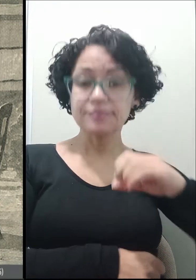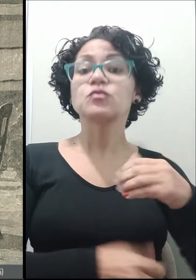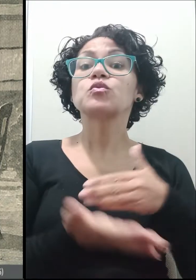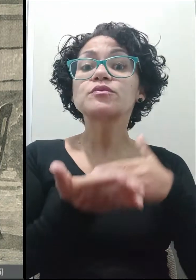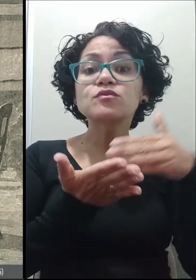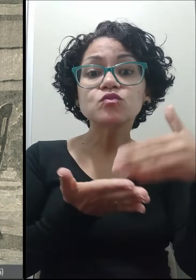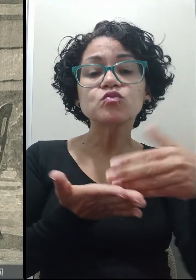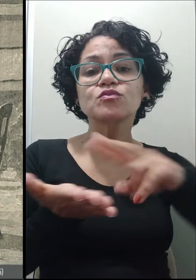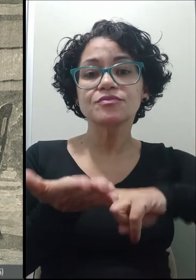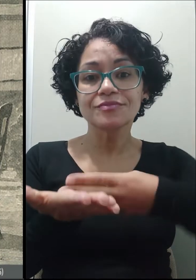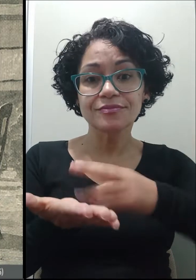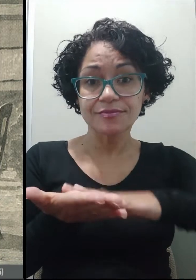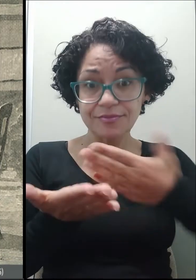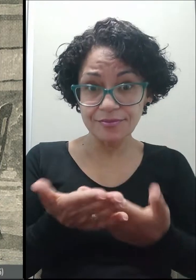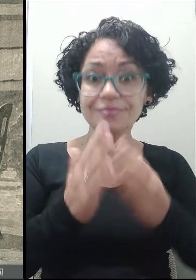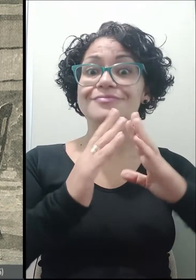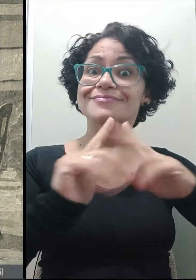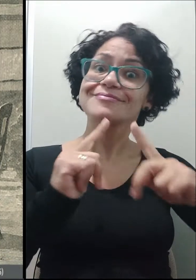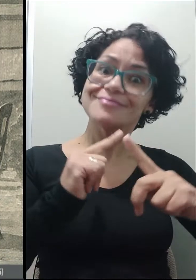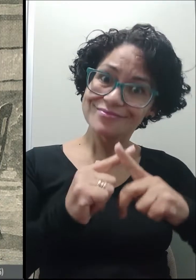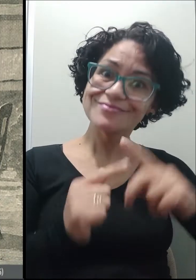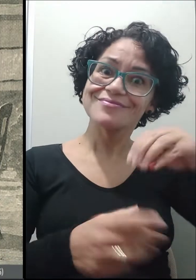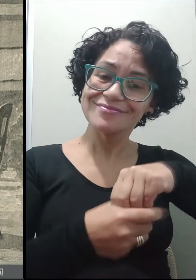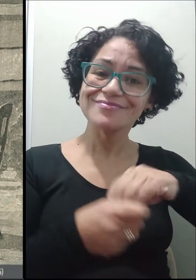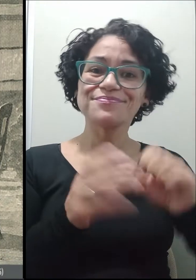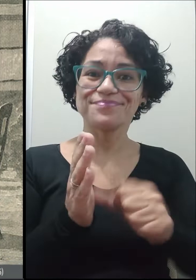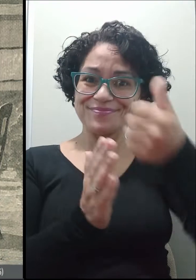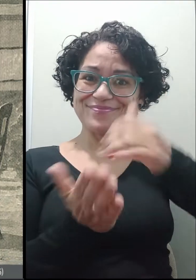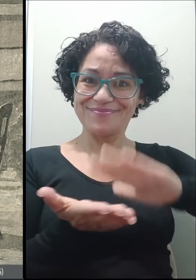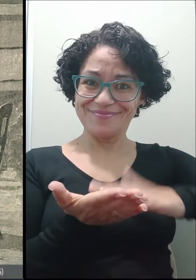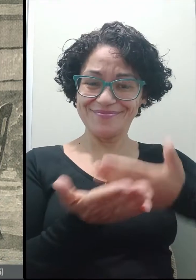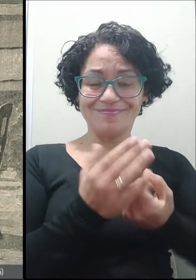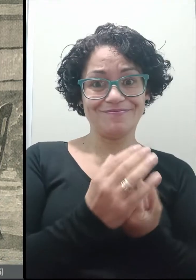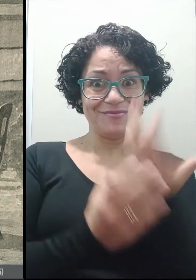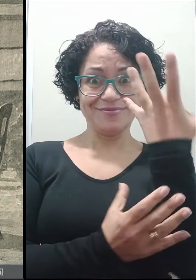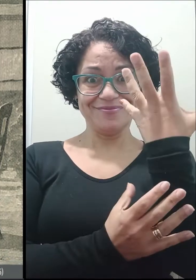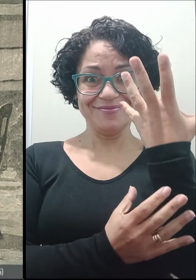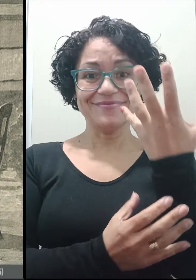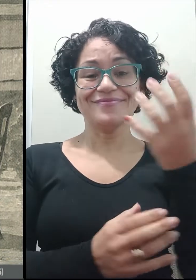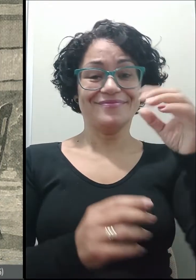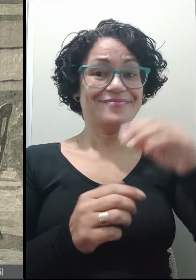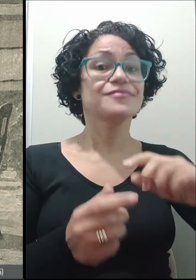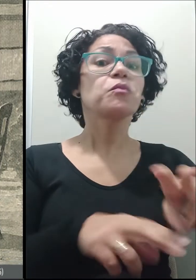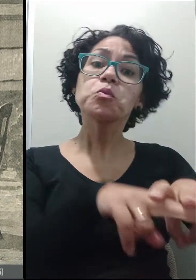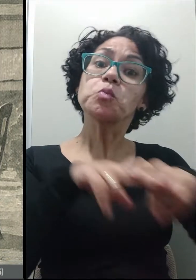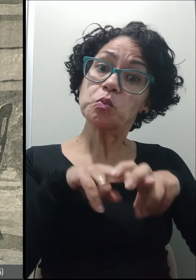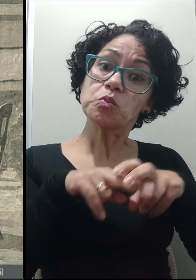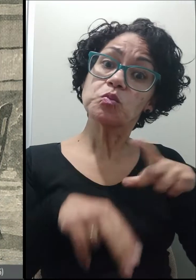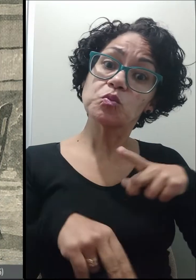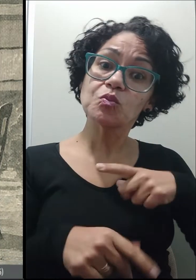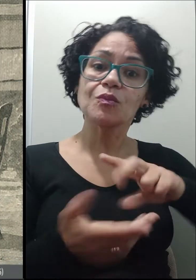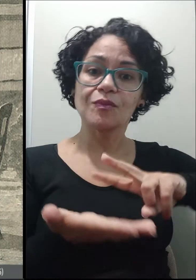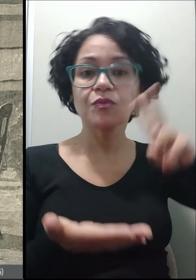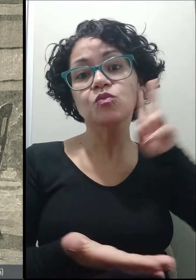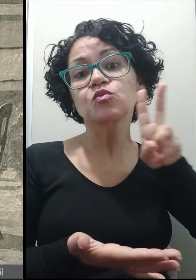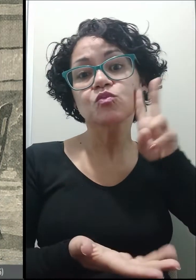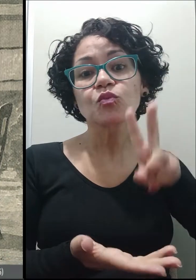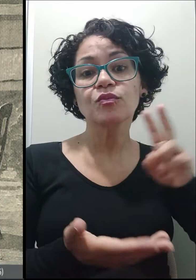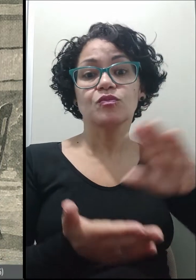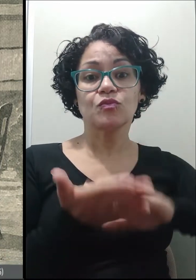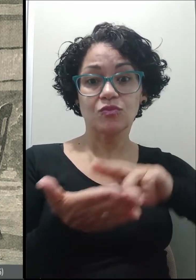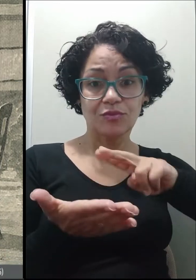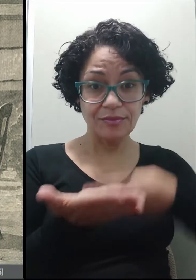de sinais dos cultos nas igrejas. Por isso, a história do intérprete de Libras em